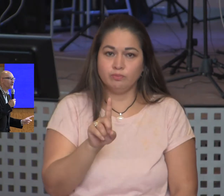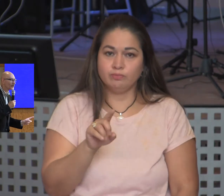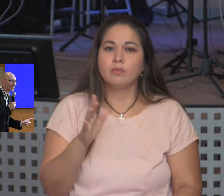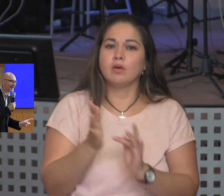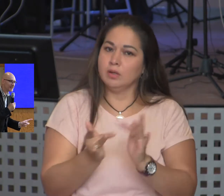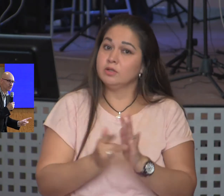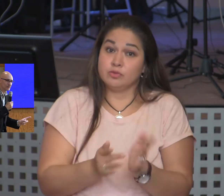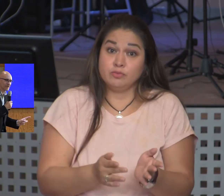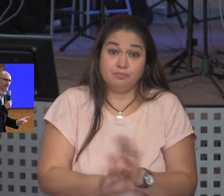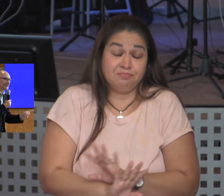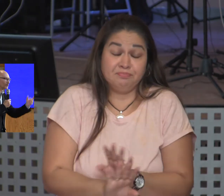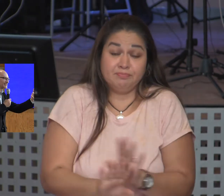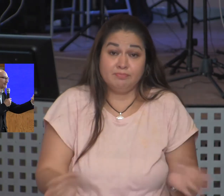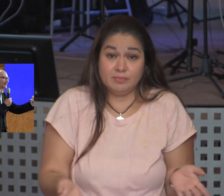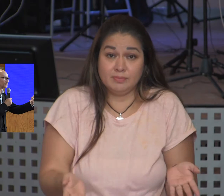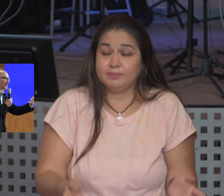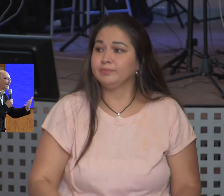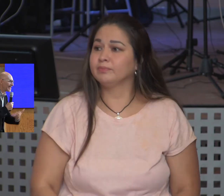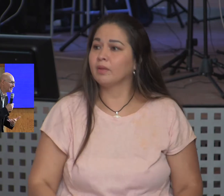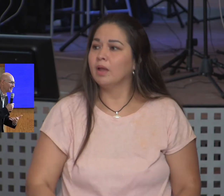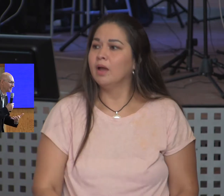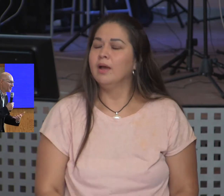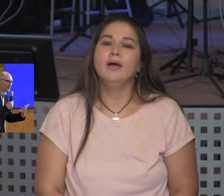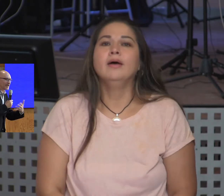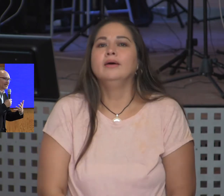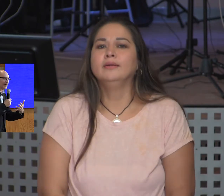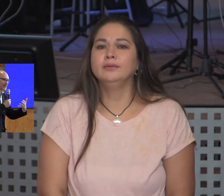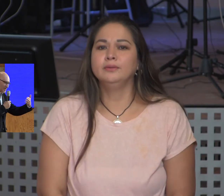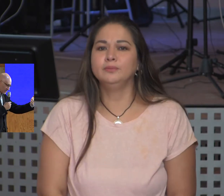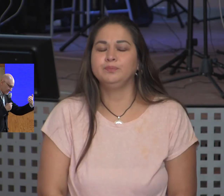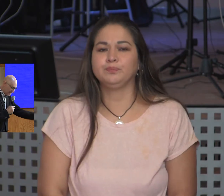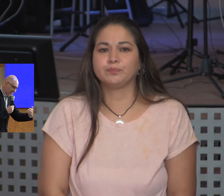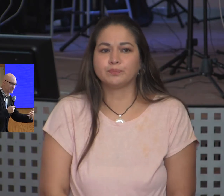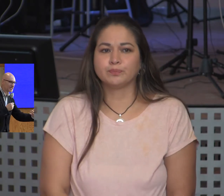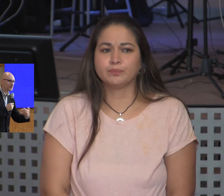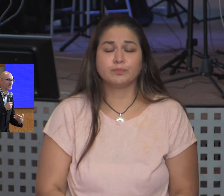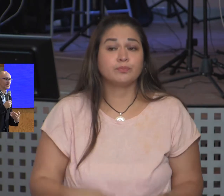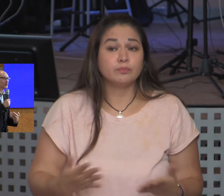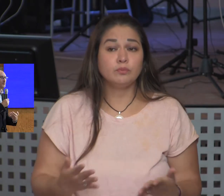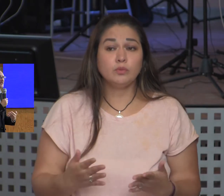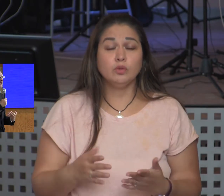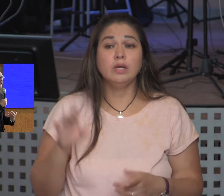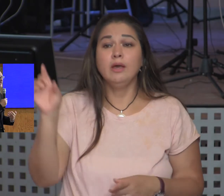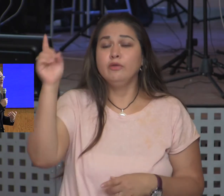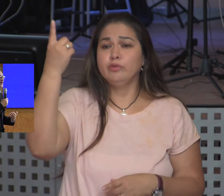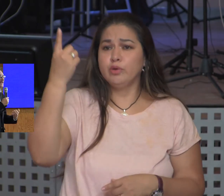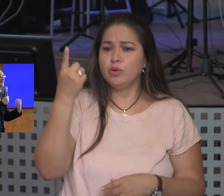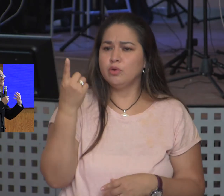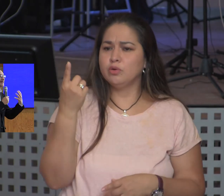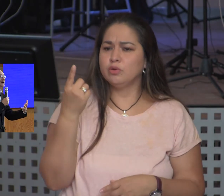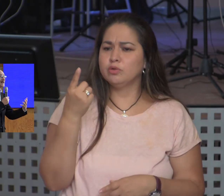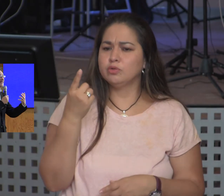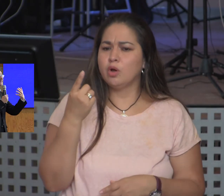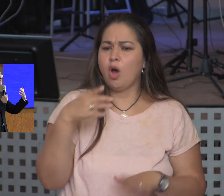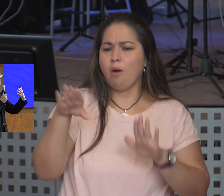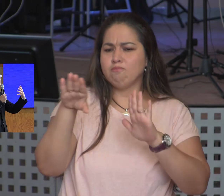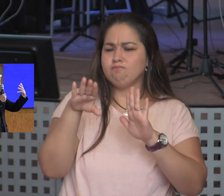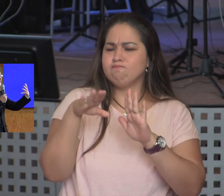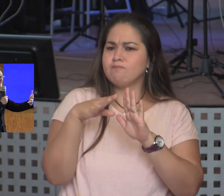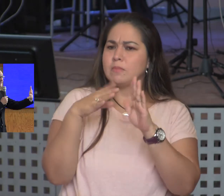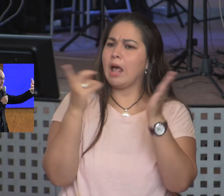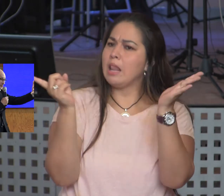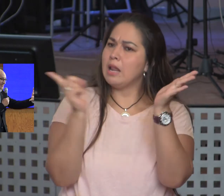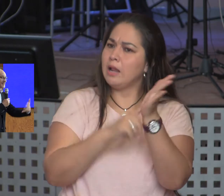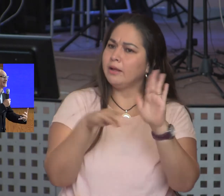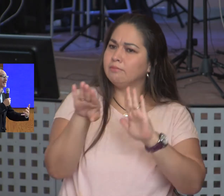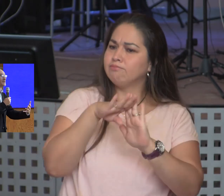Pero Él no quería eso. Él no le estaba dando la ley para que siguiesen y pudiesen cumplir la ley. No, Él estaba dándoles la